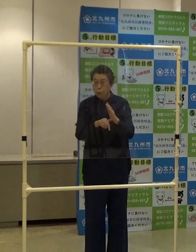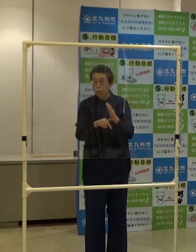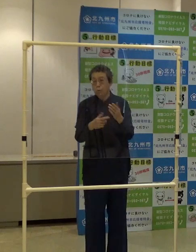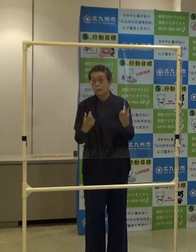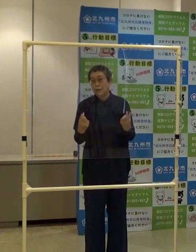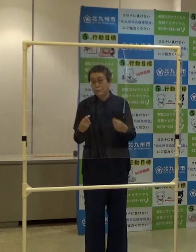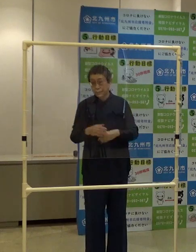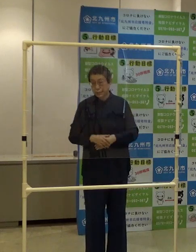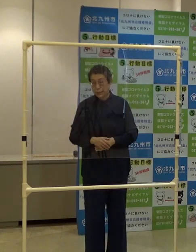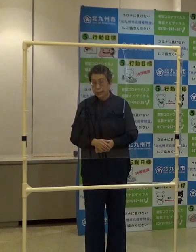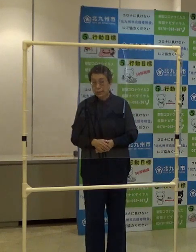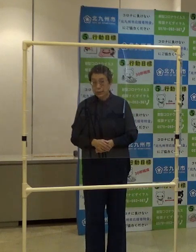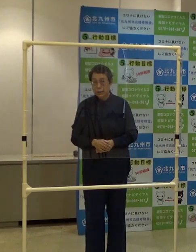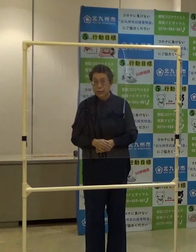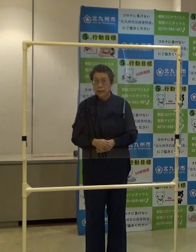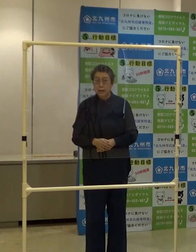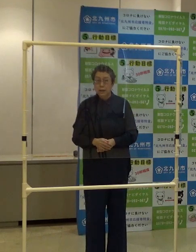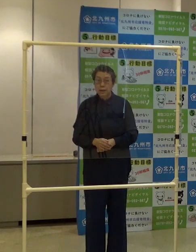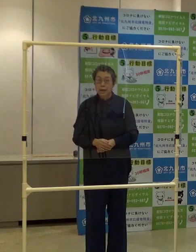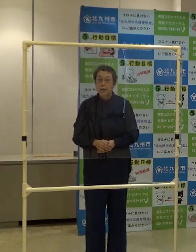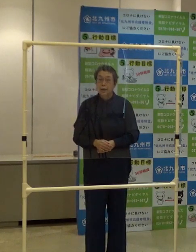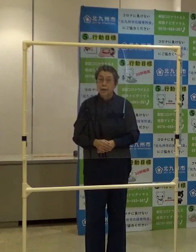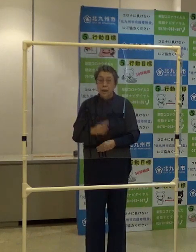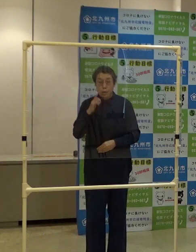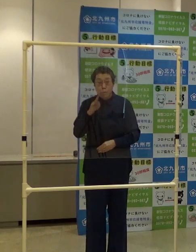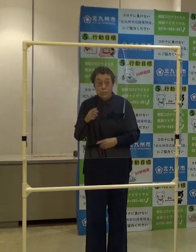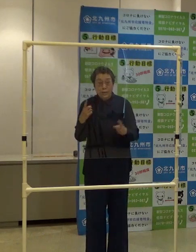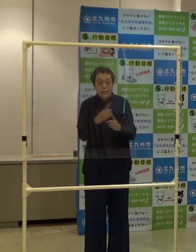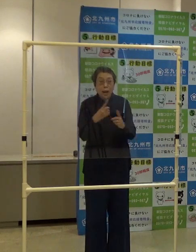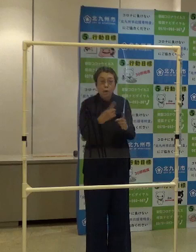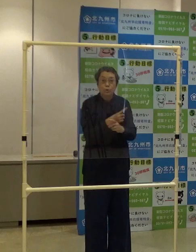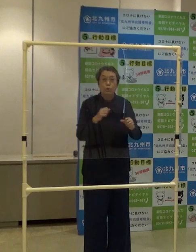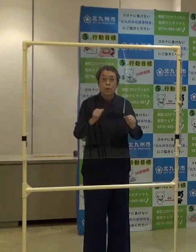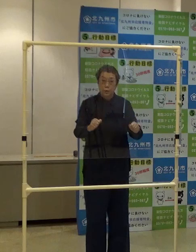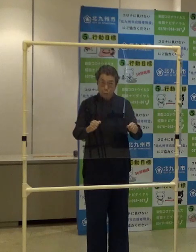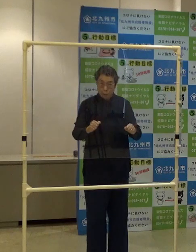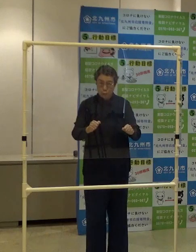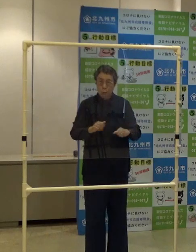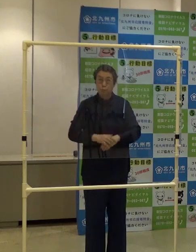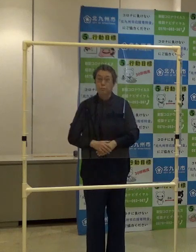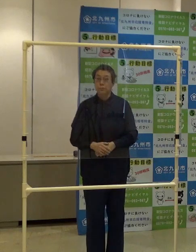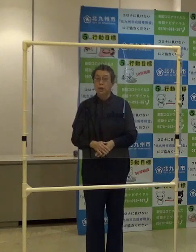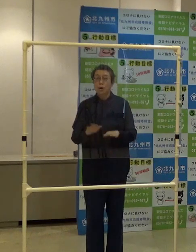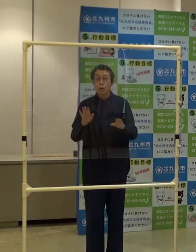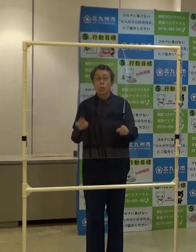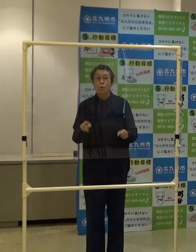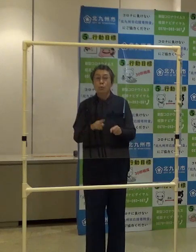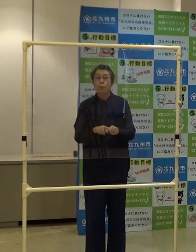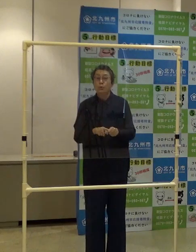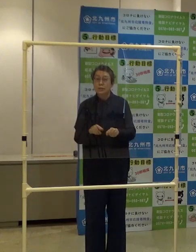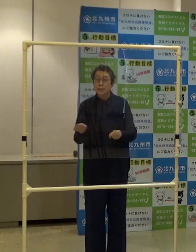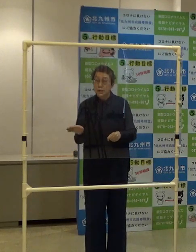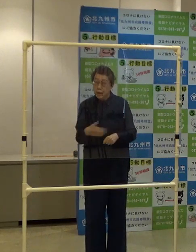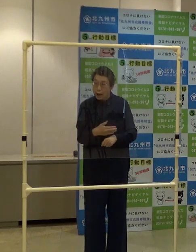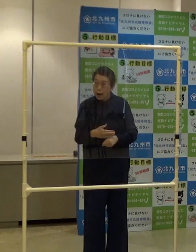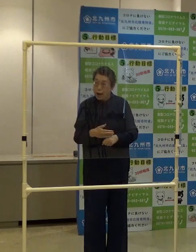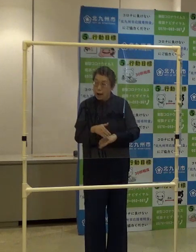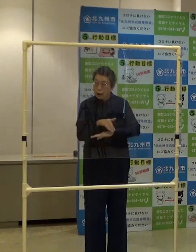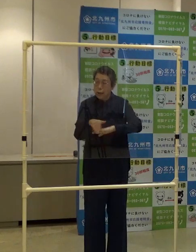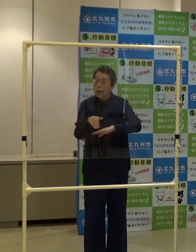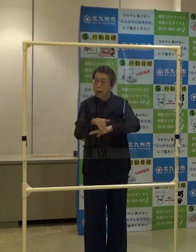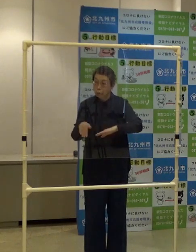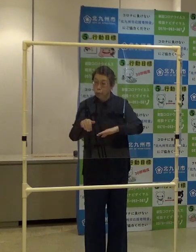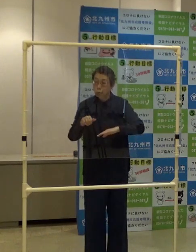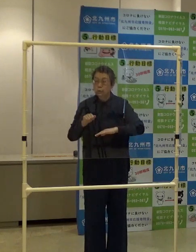の作り直し、見直しをですね、行うということで、今年度から取り組むという話を今聞い